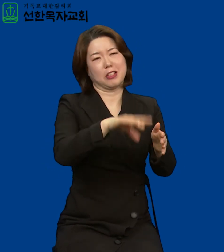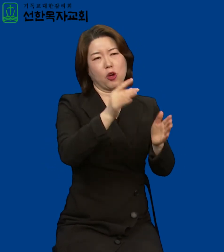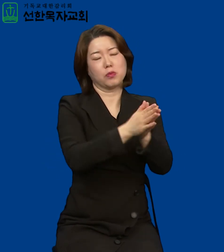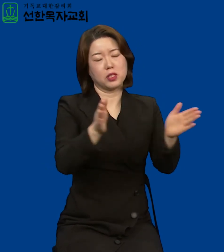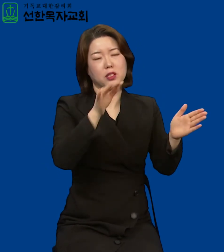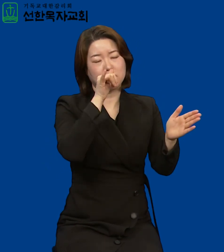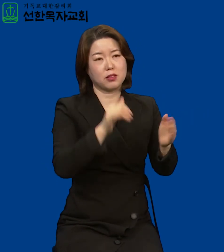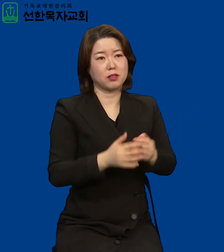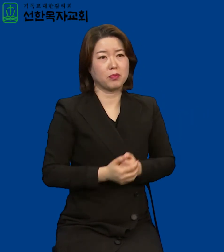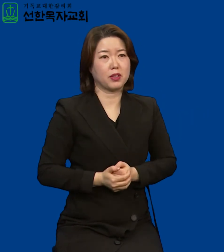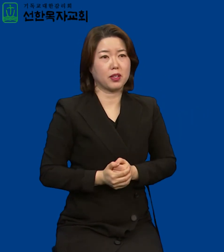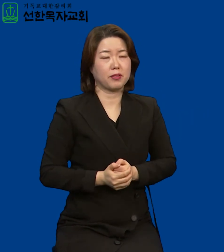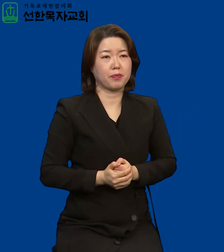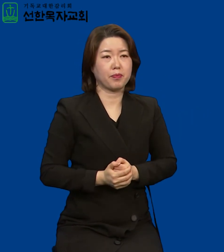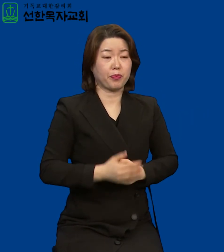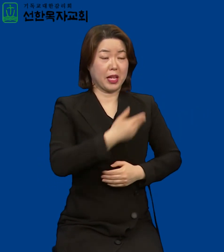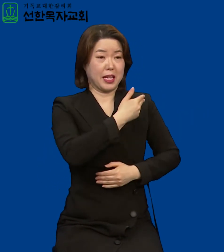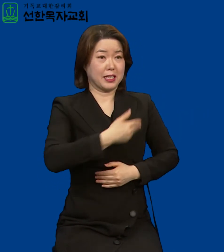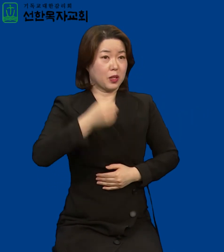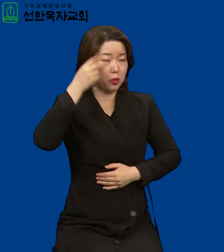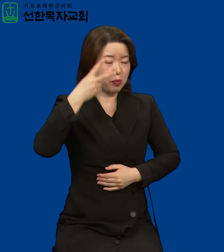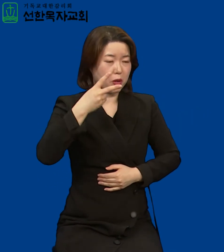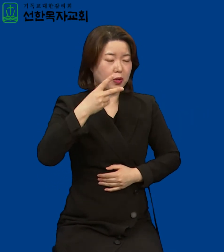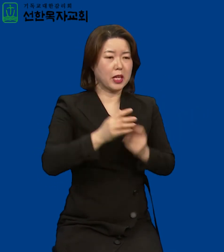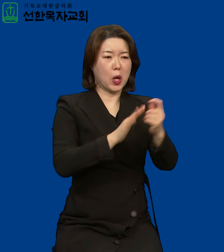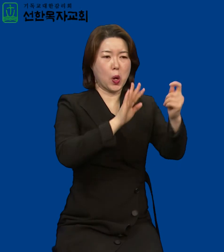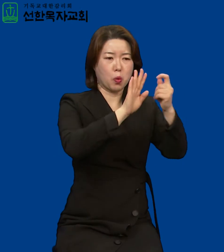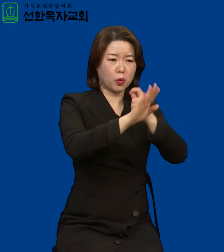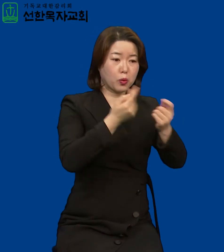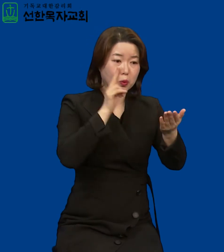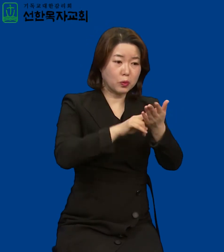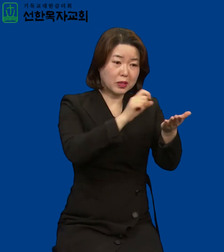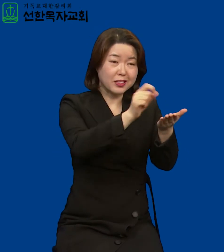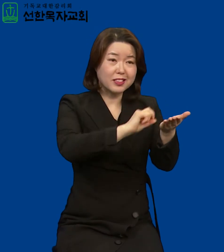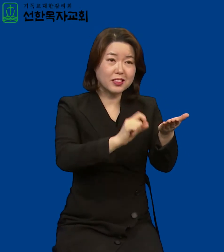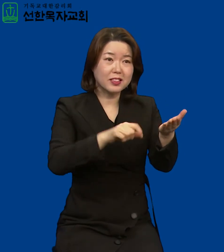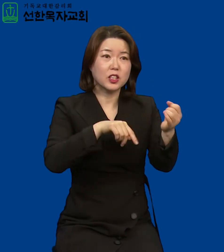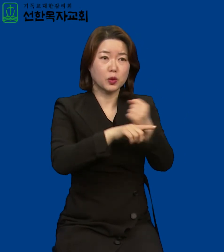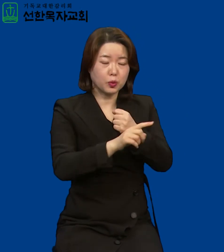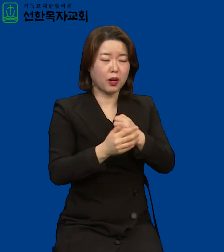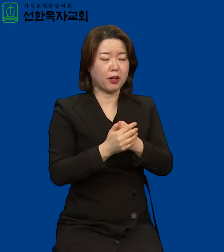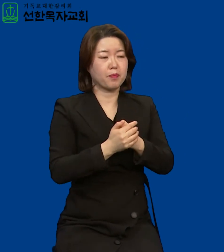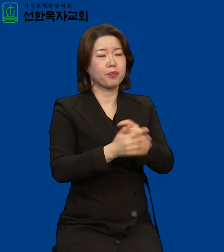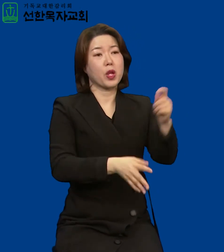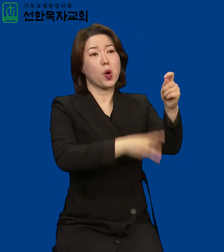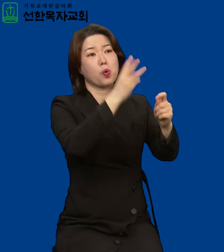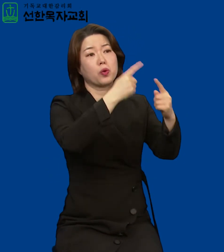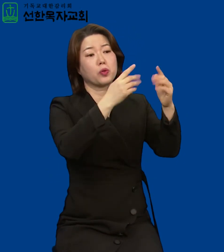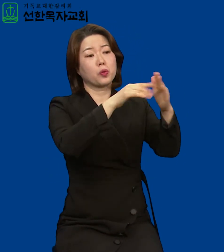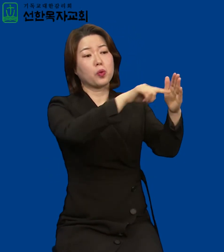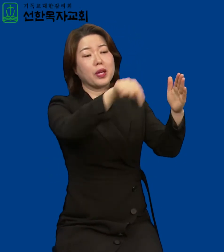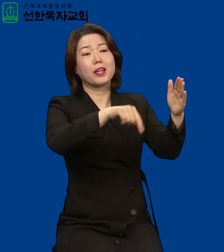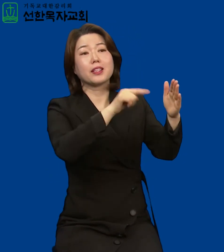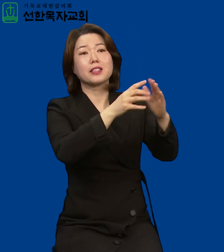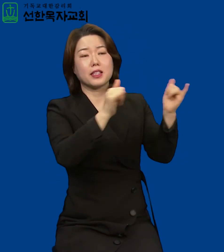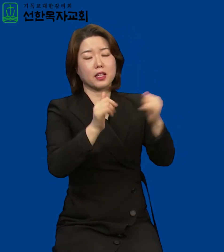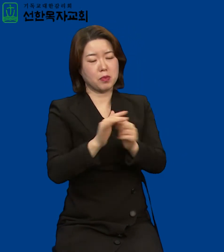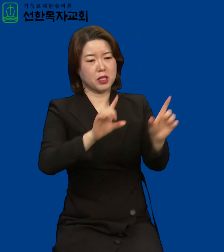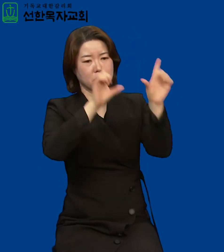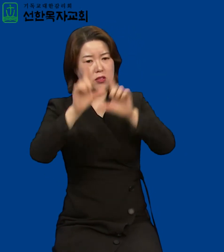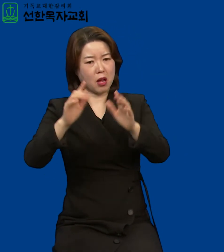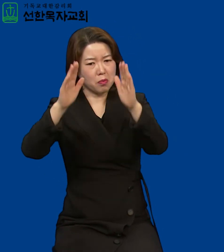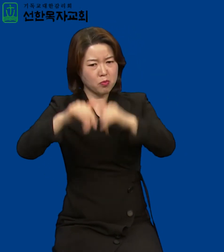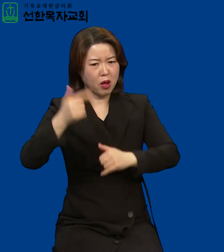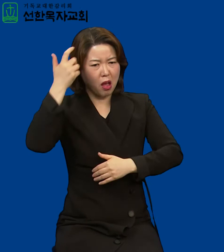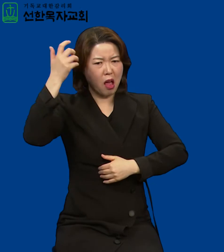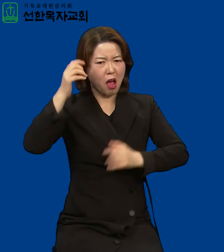사도 바울이 고린도 후서를 쓴 이유도 고린도 교회 교인들이 삶이 무너지고 영적인